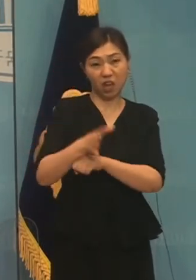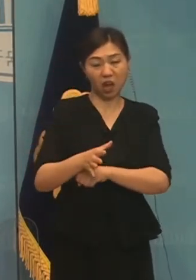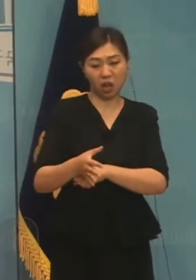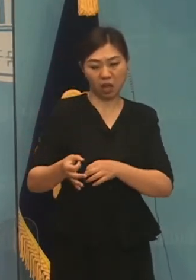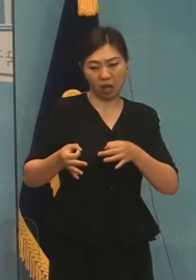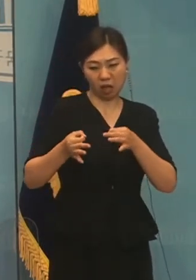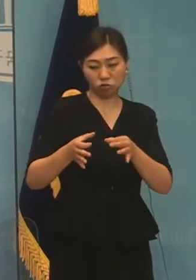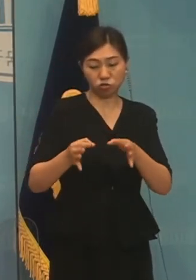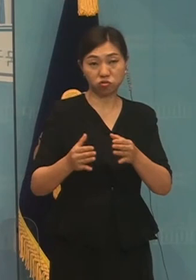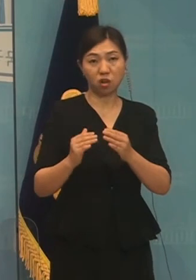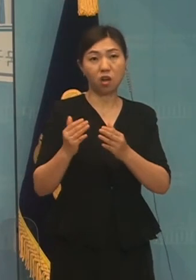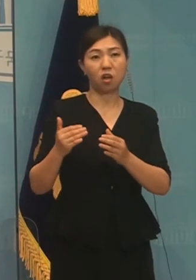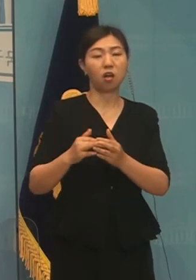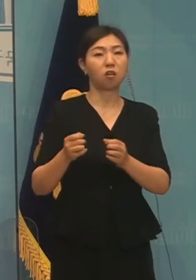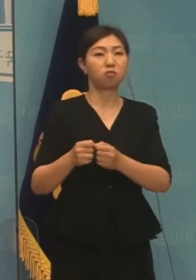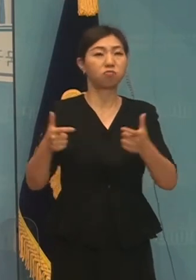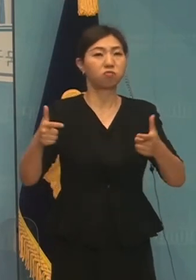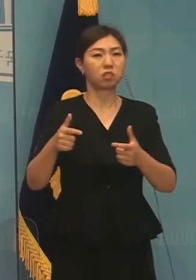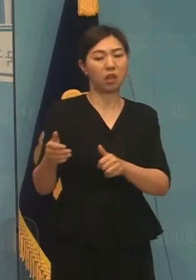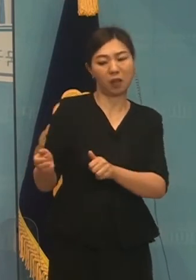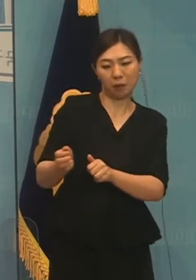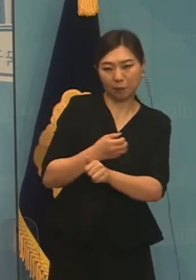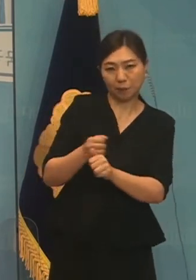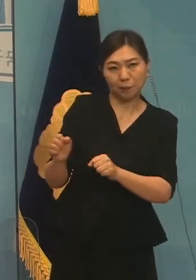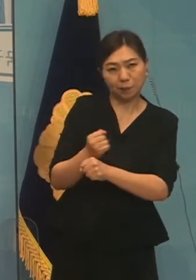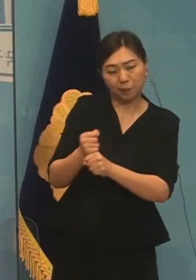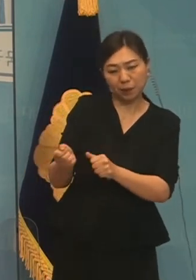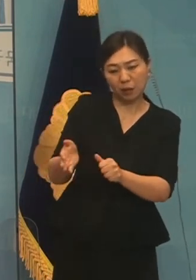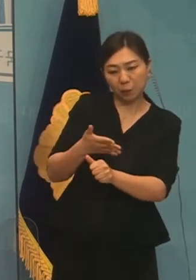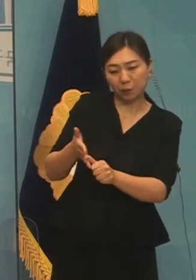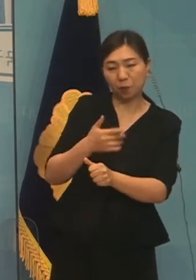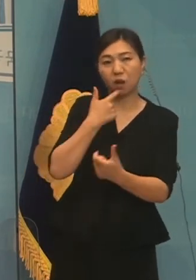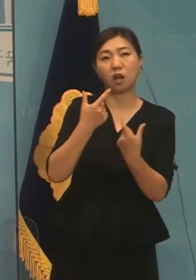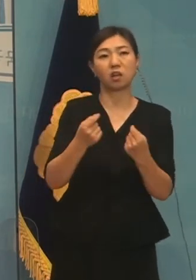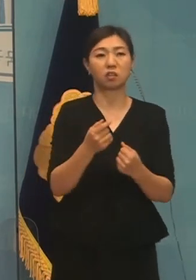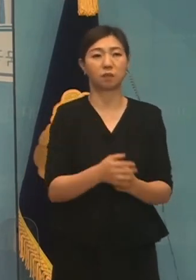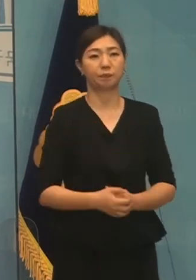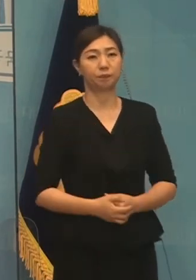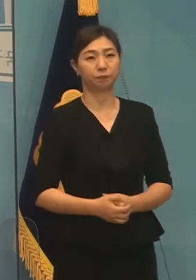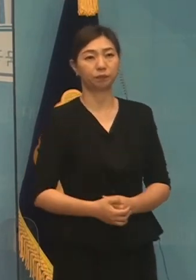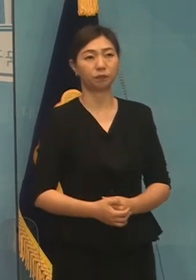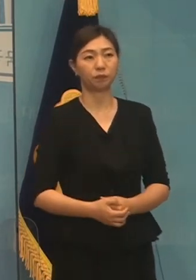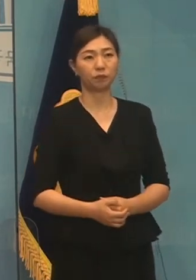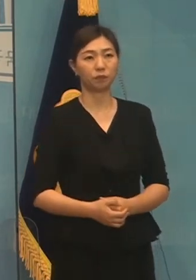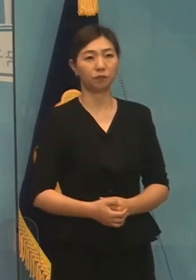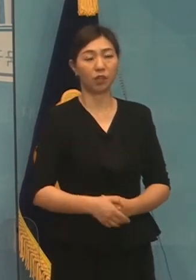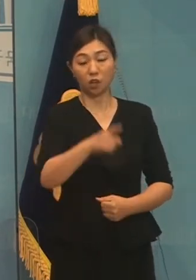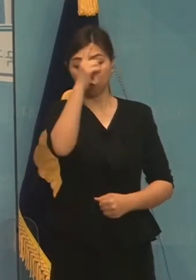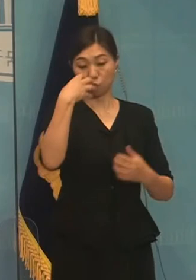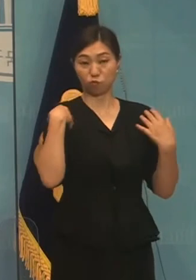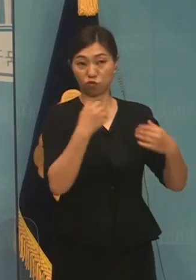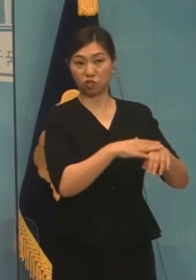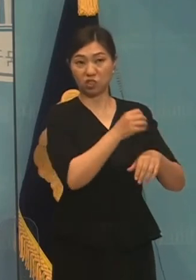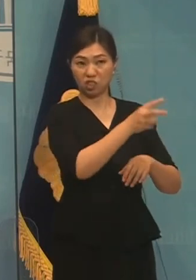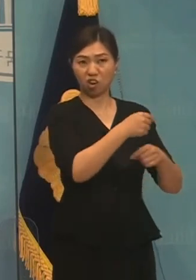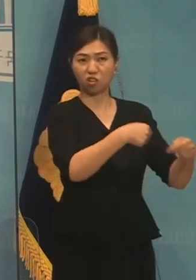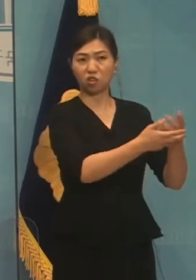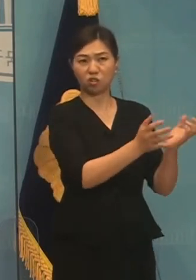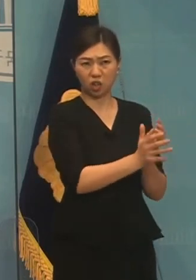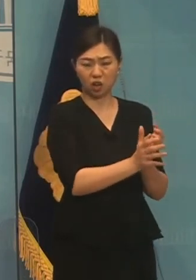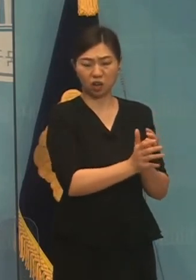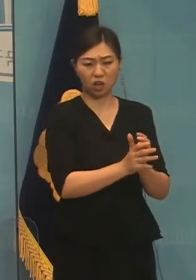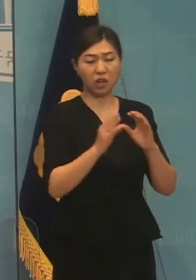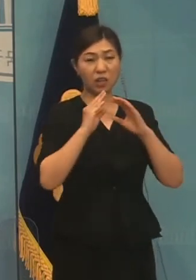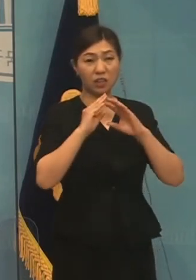부동산 불평등을 방치하고 조장하는 것밖에 되지 않습니다. 정부 여당의 부동산